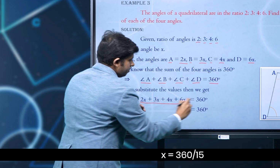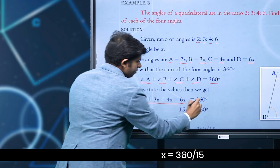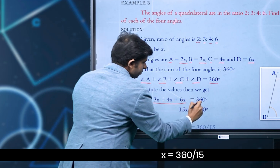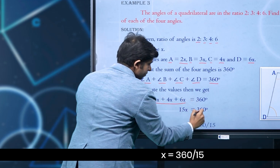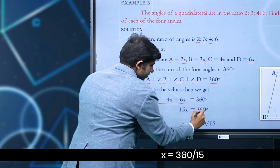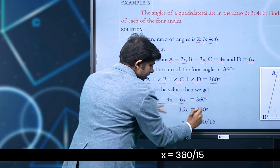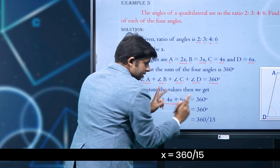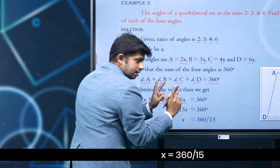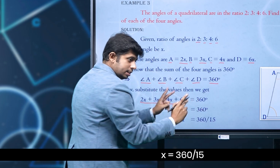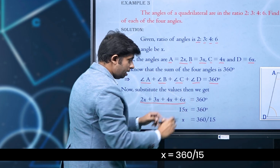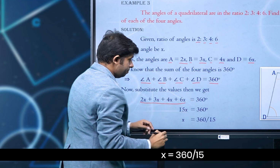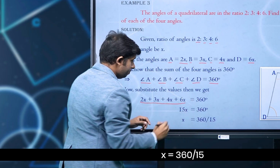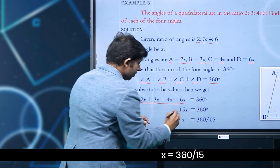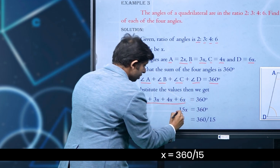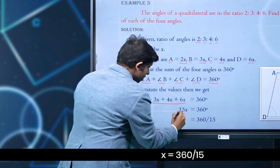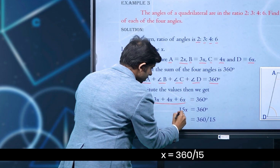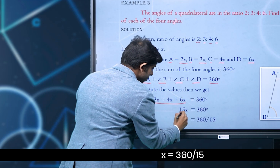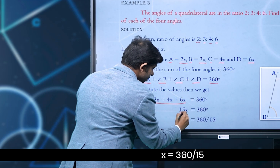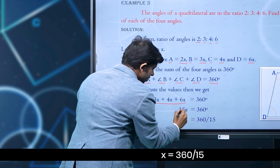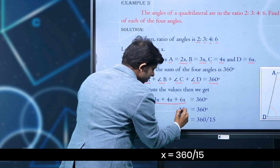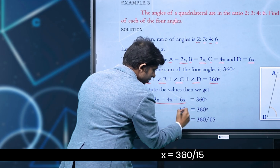X is equals to 360 by 15.